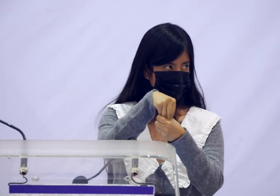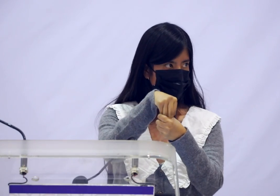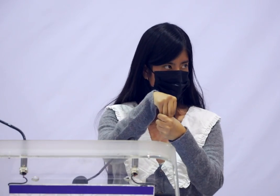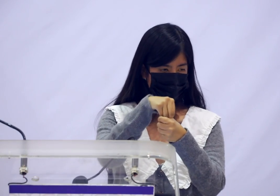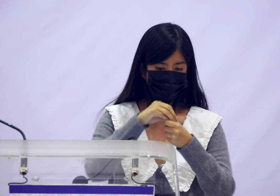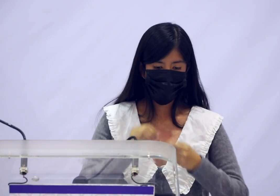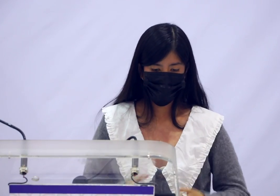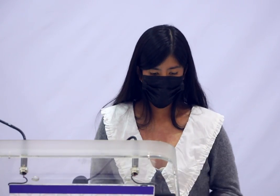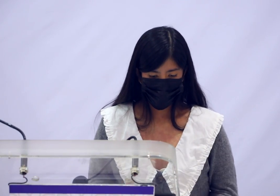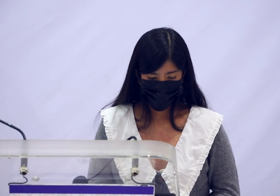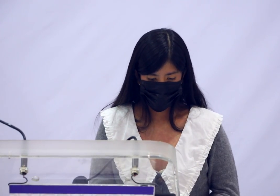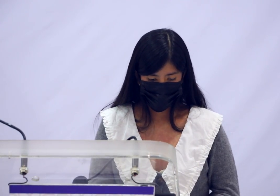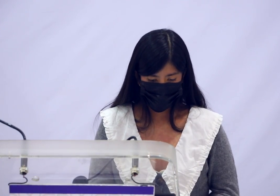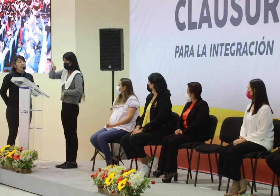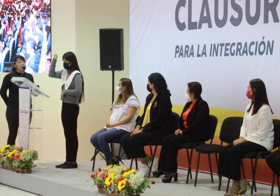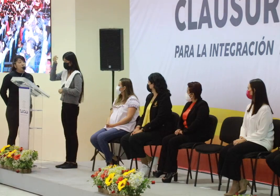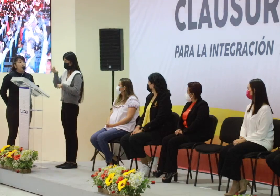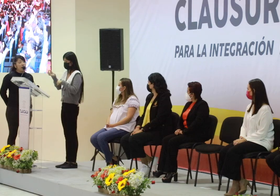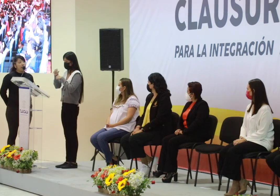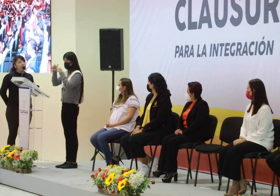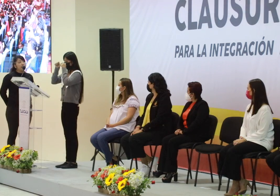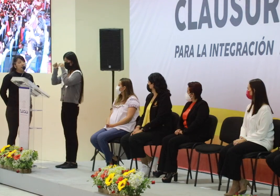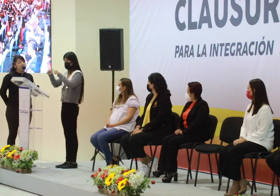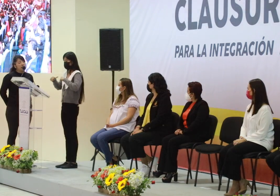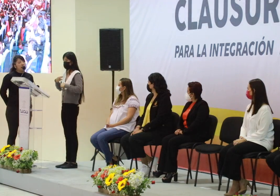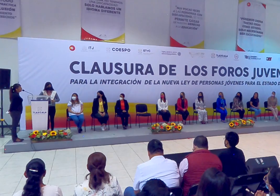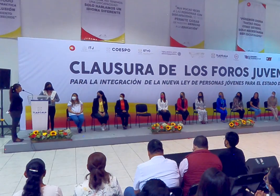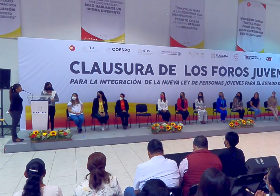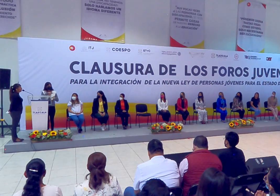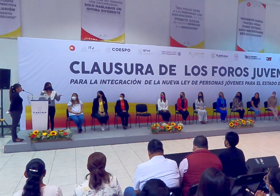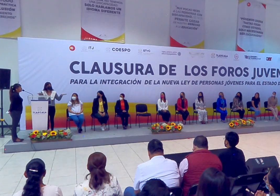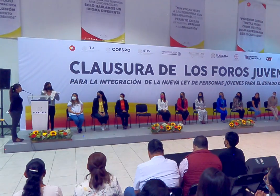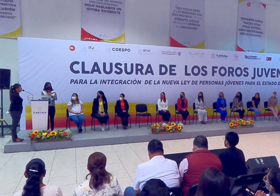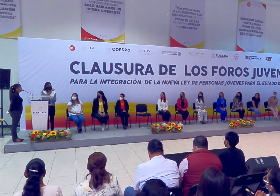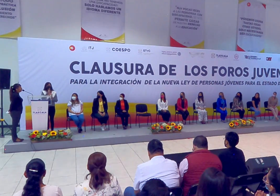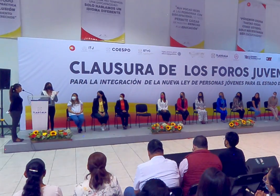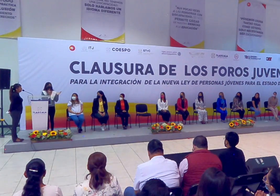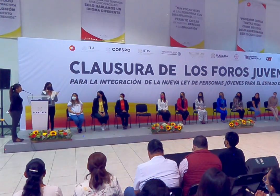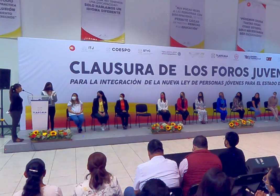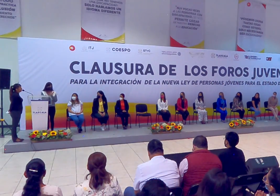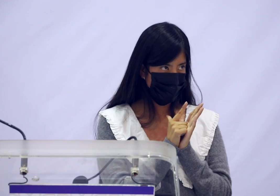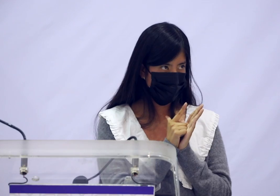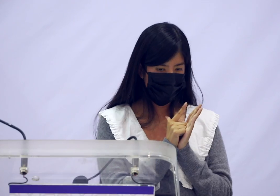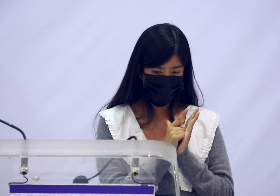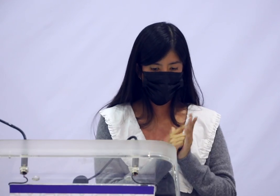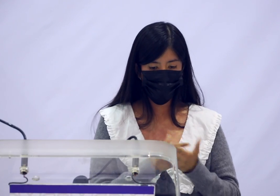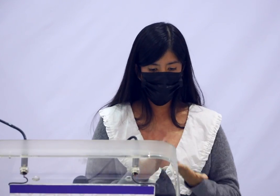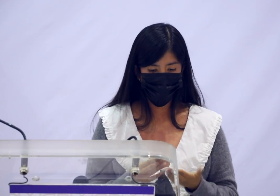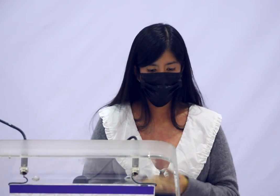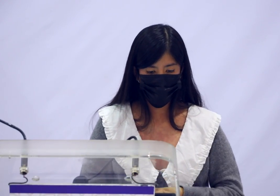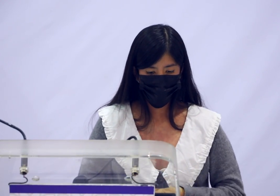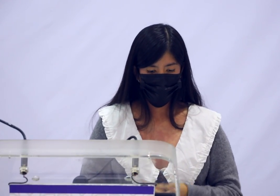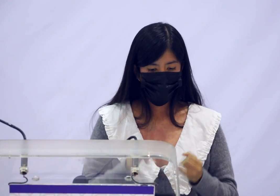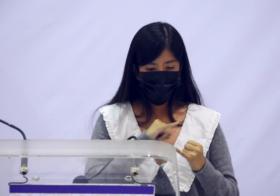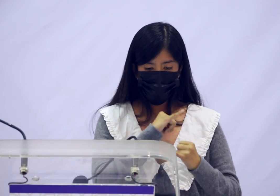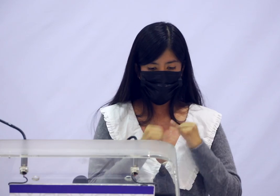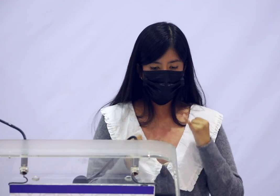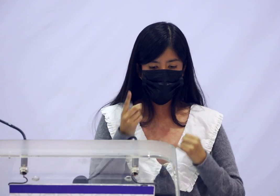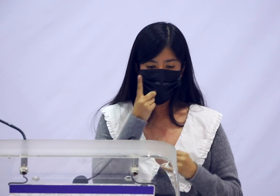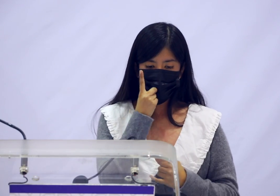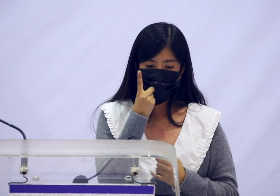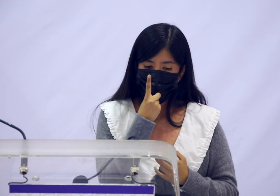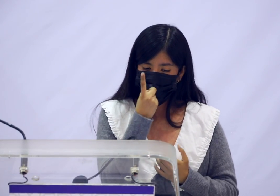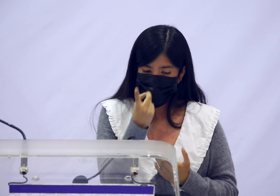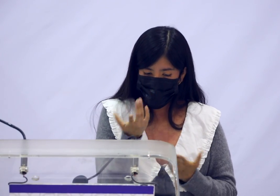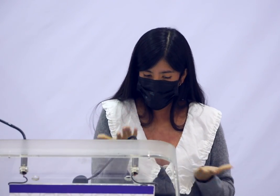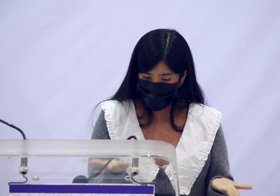y atenderá la inclusión. Es la primera vez que en una ley nos toman en cuenta. Estoy segura que la ley hará el